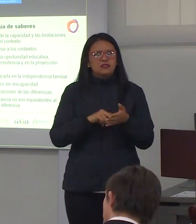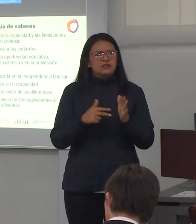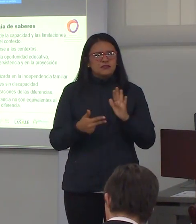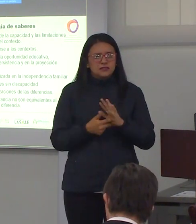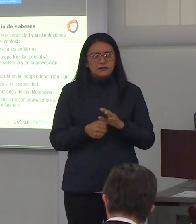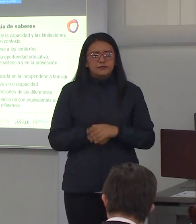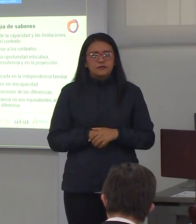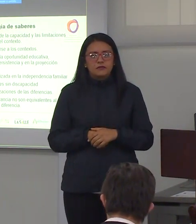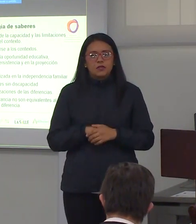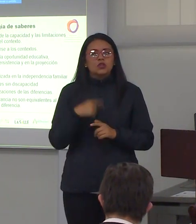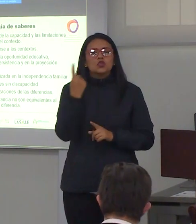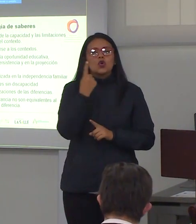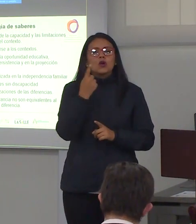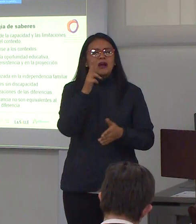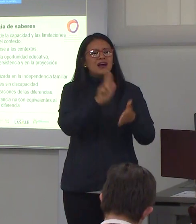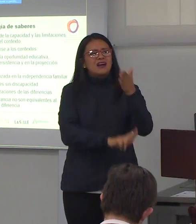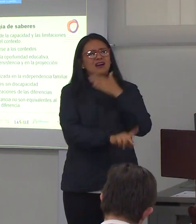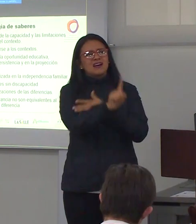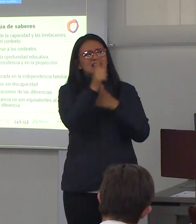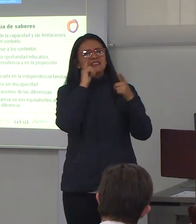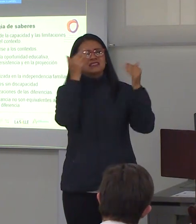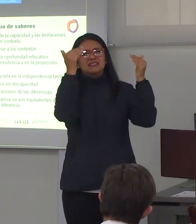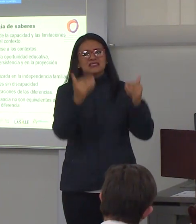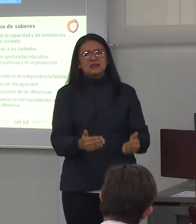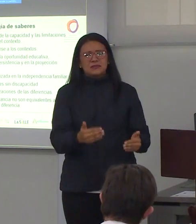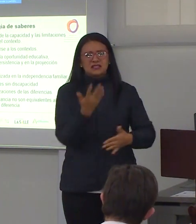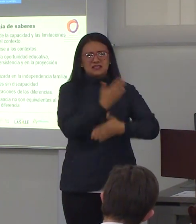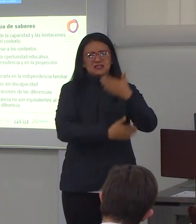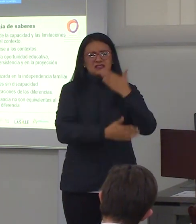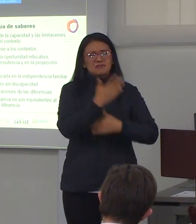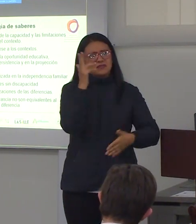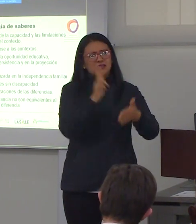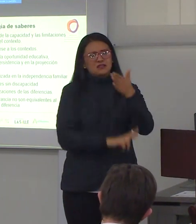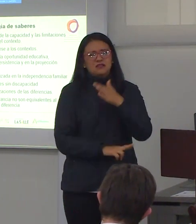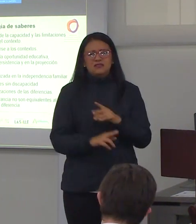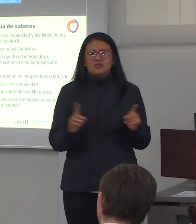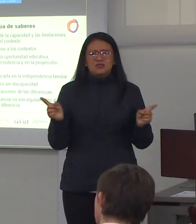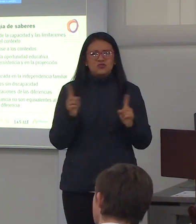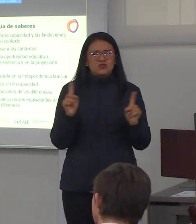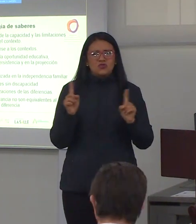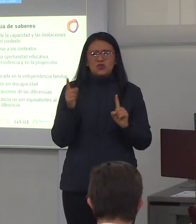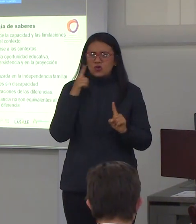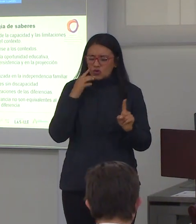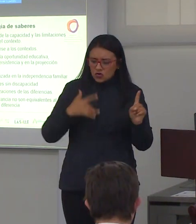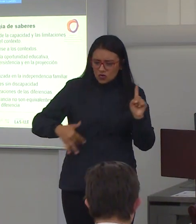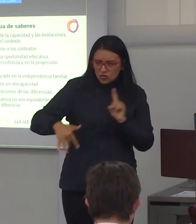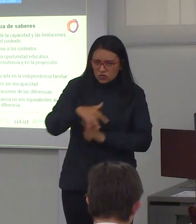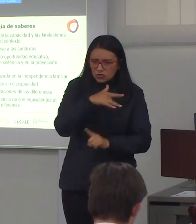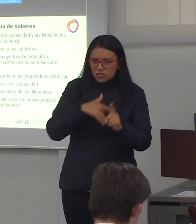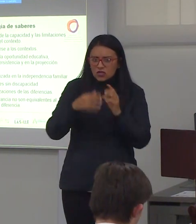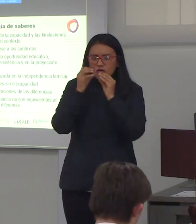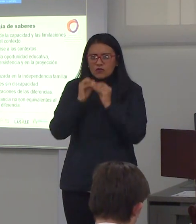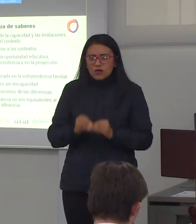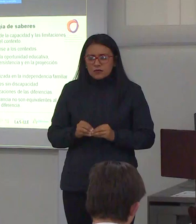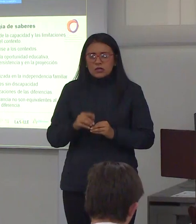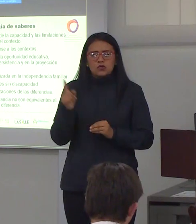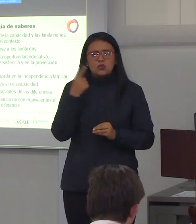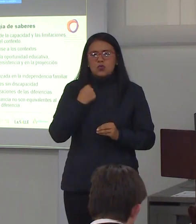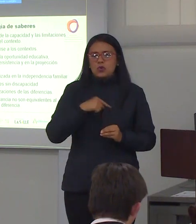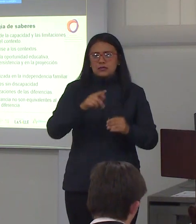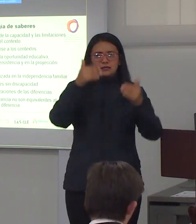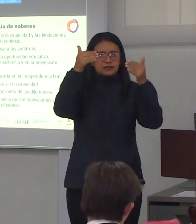esto no es el rótulo de la discapacidad nosotros no tenemos digamos el contexto de actuación para nosotros no es la